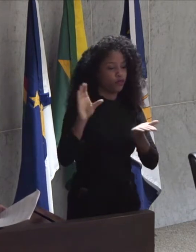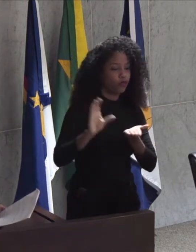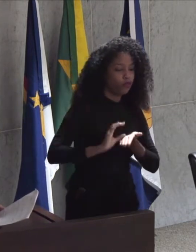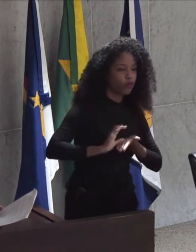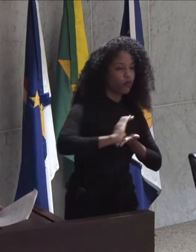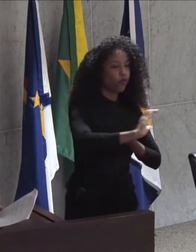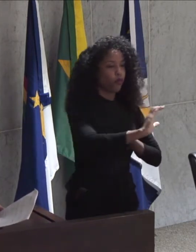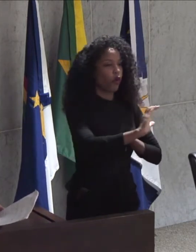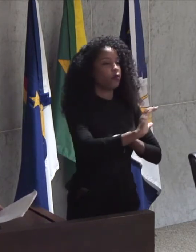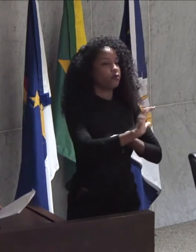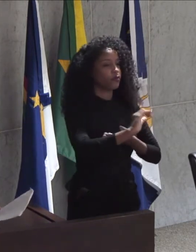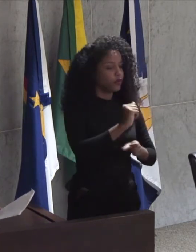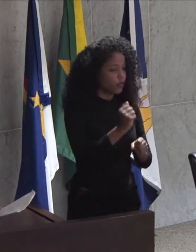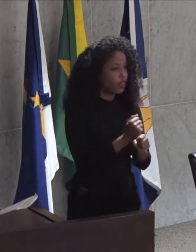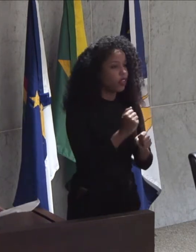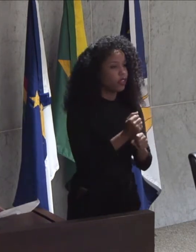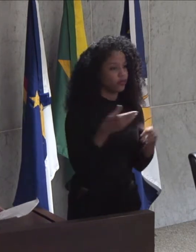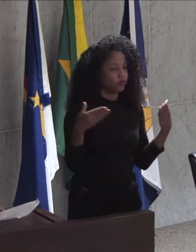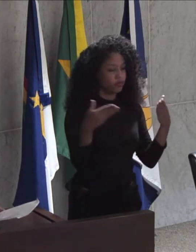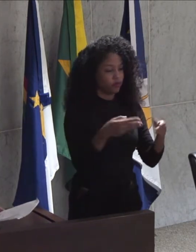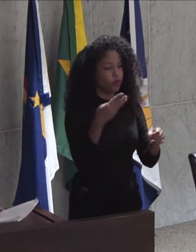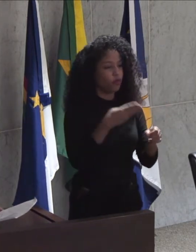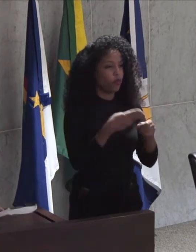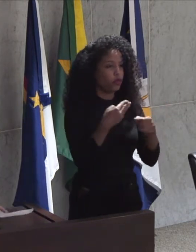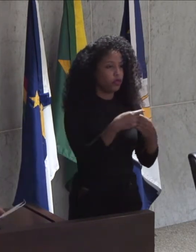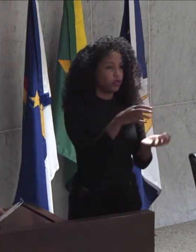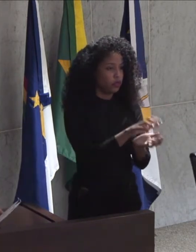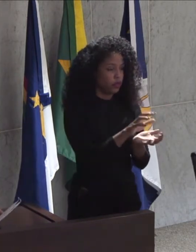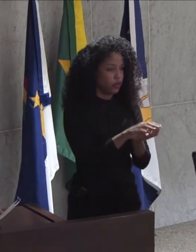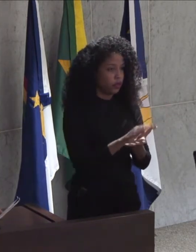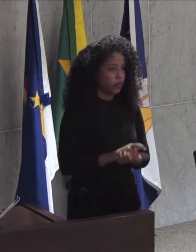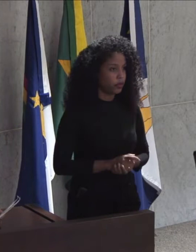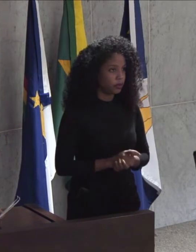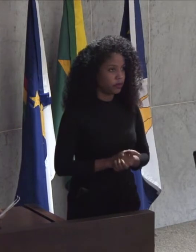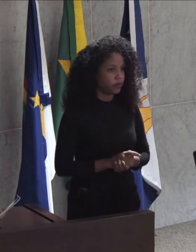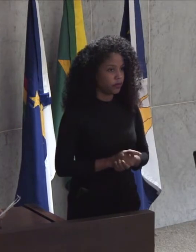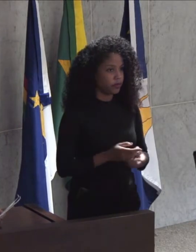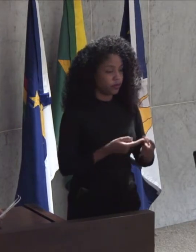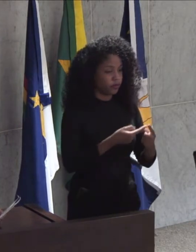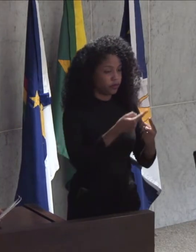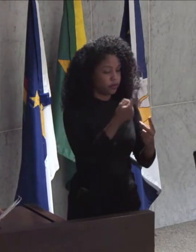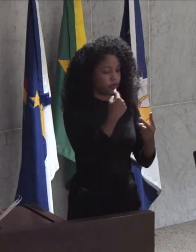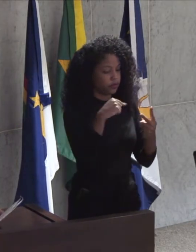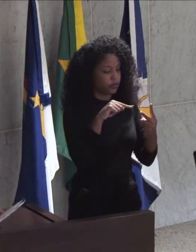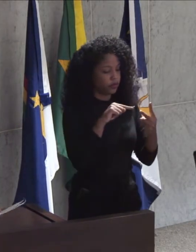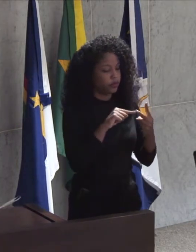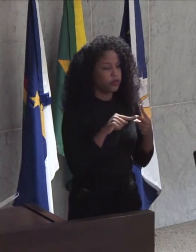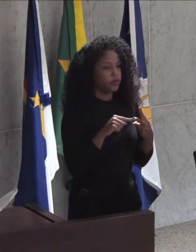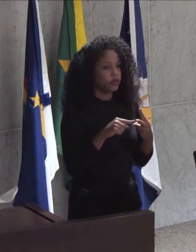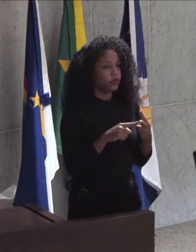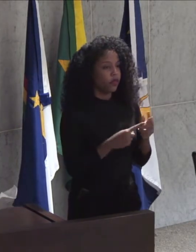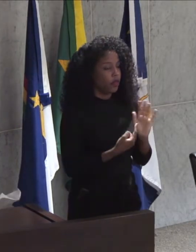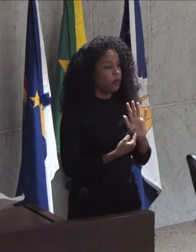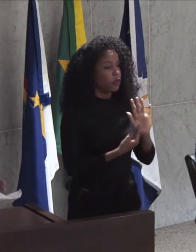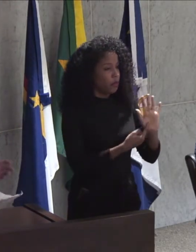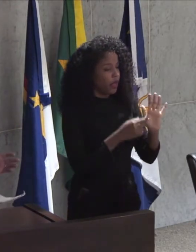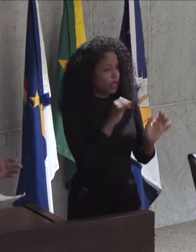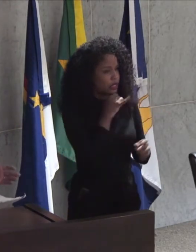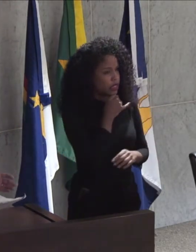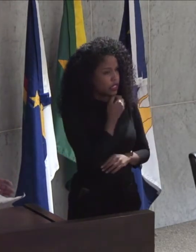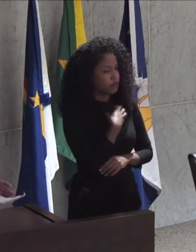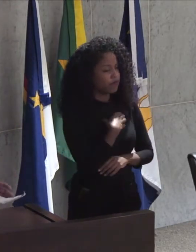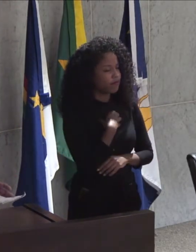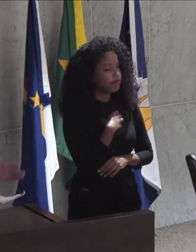anos nos municípios do nosso estado de Pernambuco. E uma fala e uma apresentação que nos entristece é